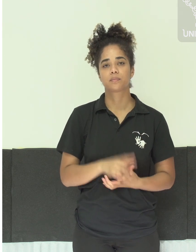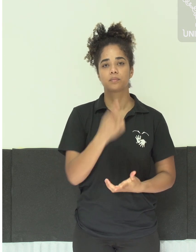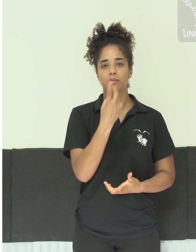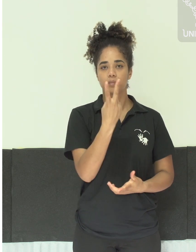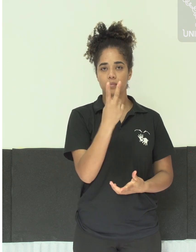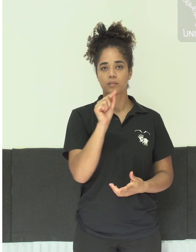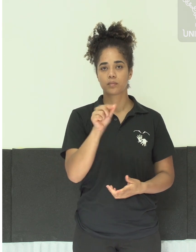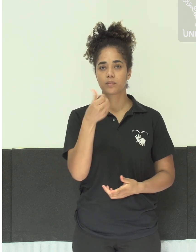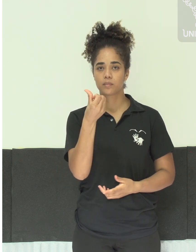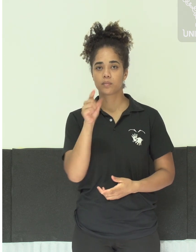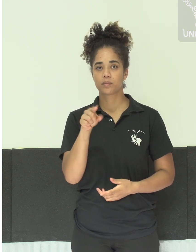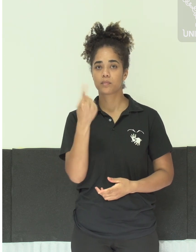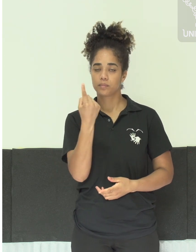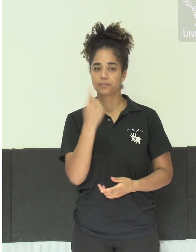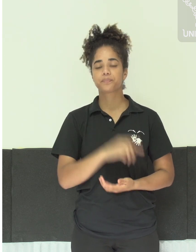12.6.1